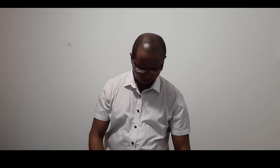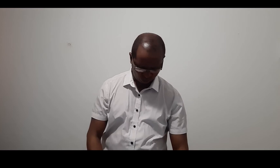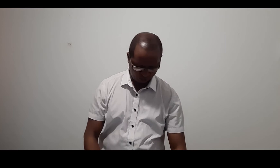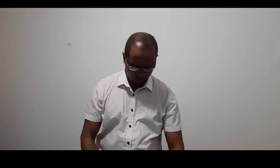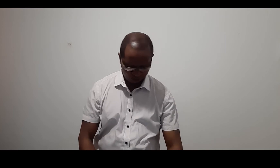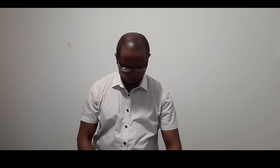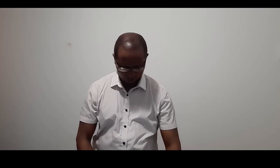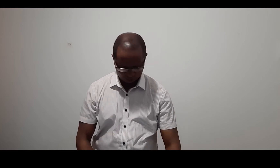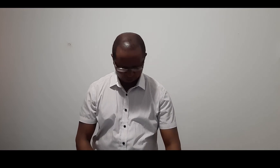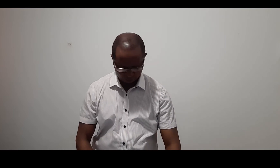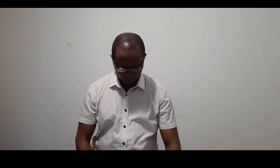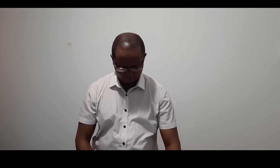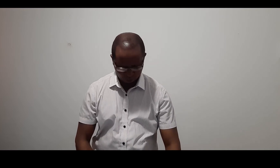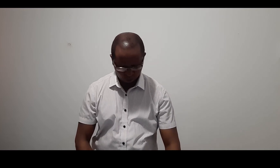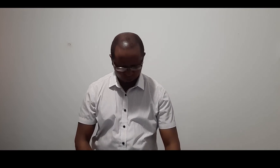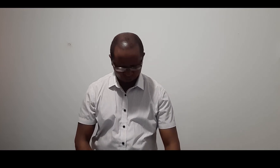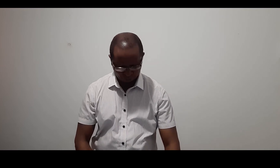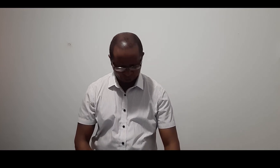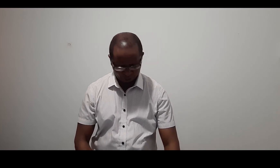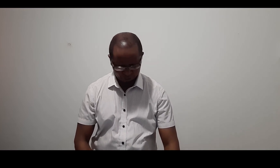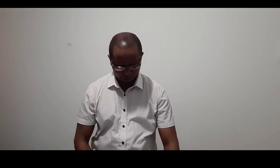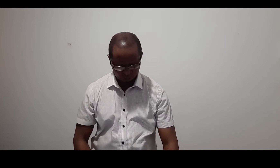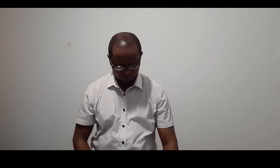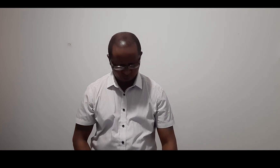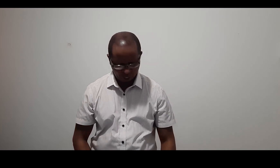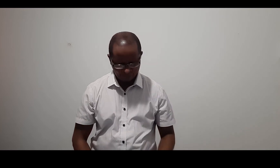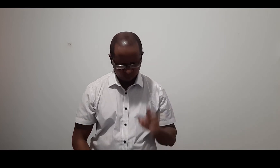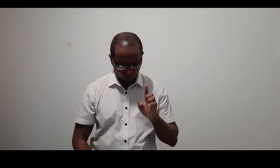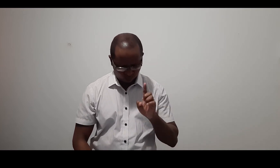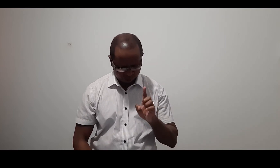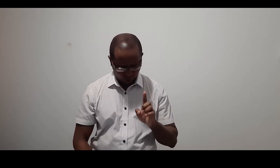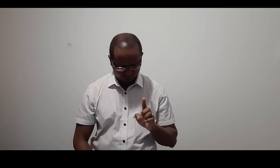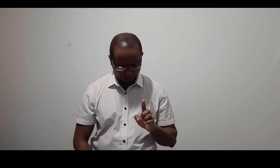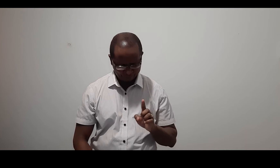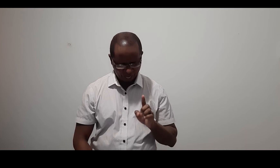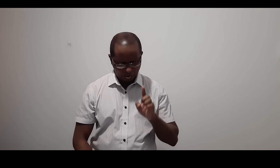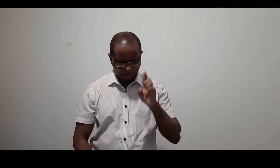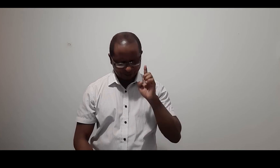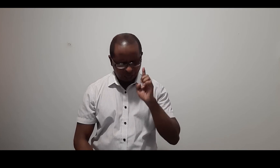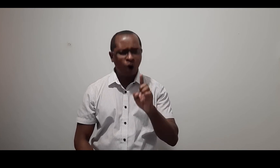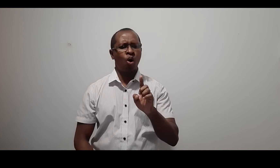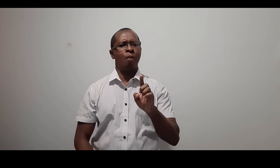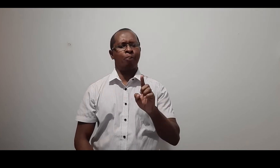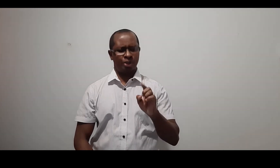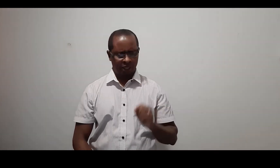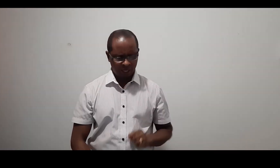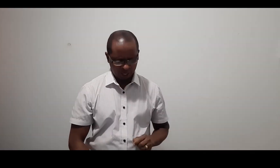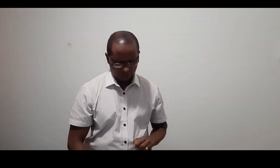Hoy ny bistileon'ny Hebreo toko fahafolo ny andinin'ny faina ambin'ny folo hoe hoy Jehova, hataoko ao ampony